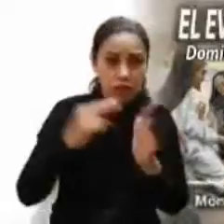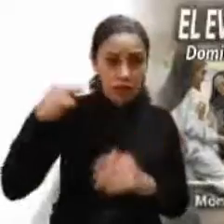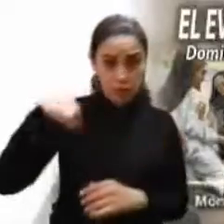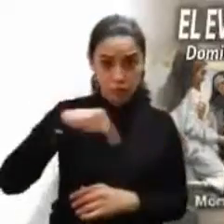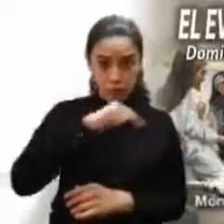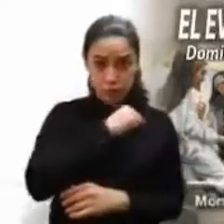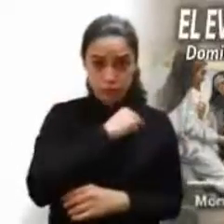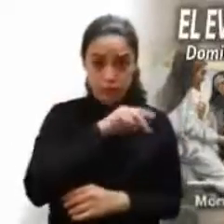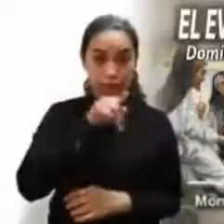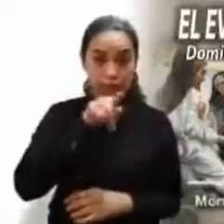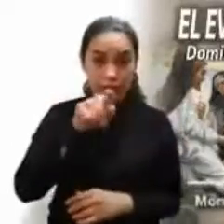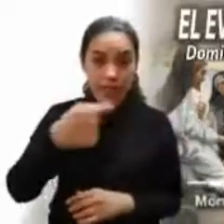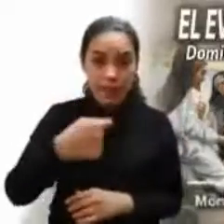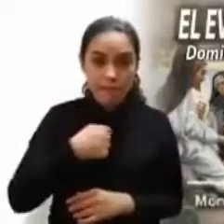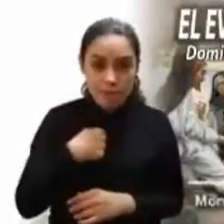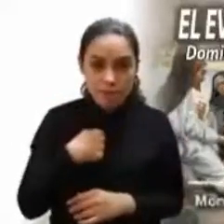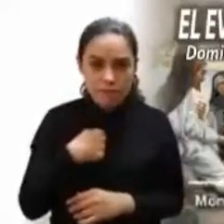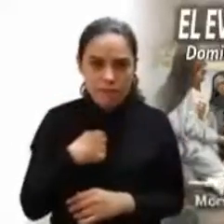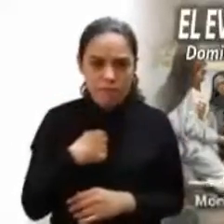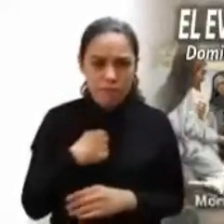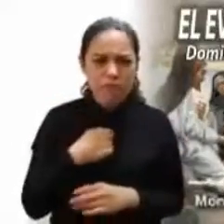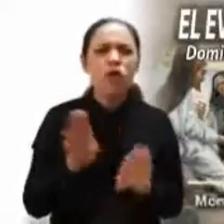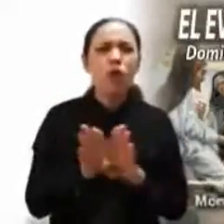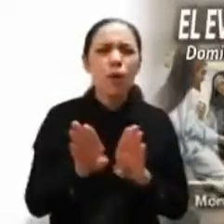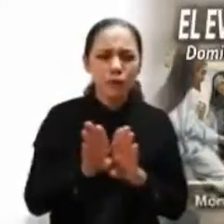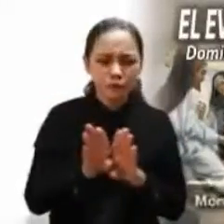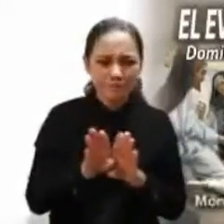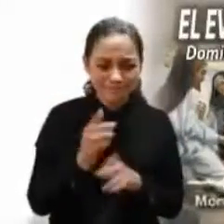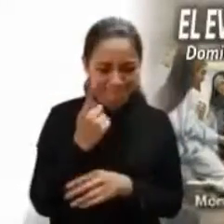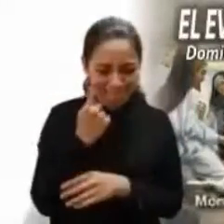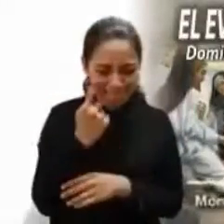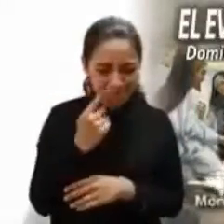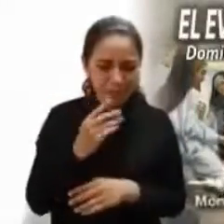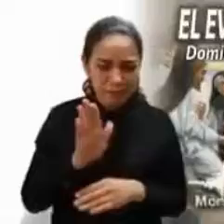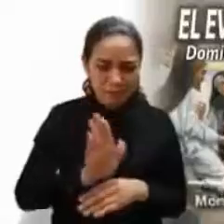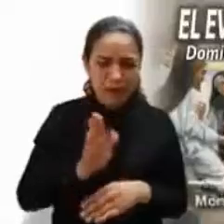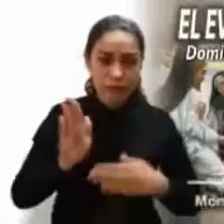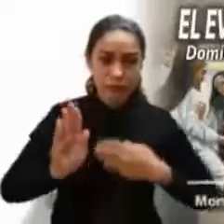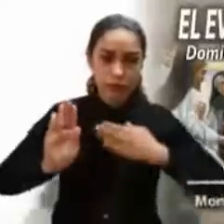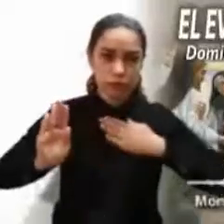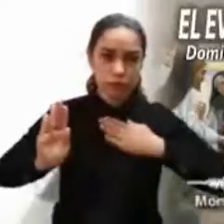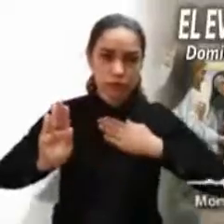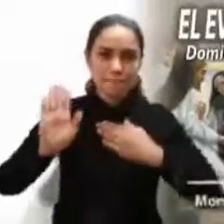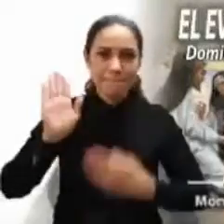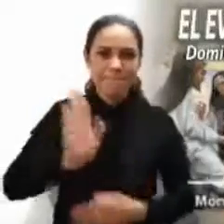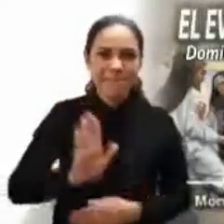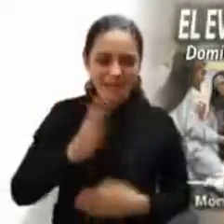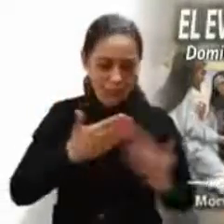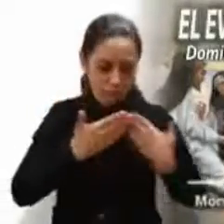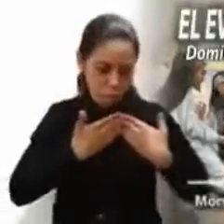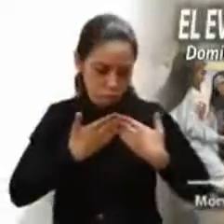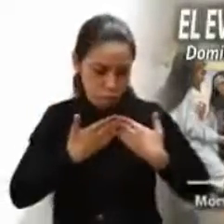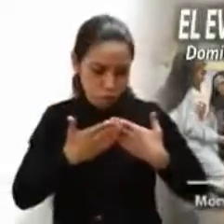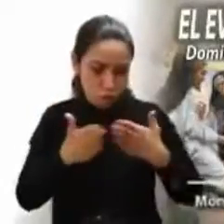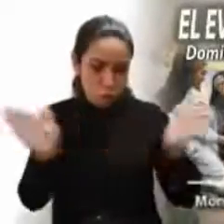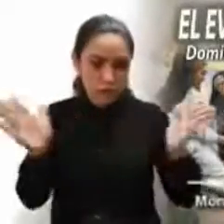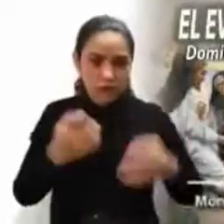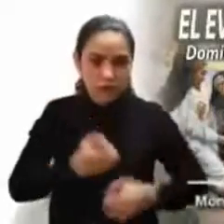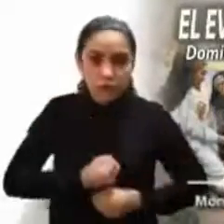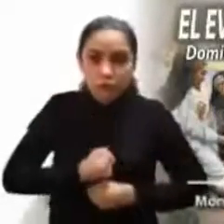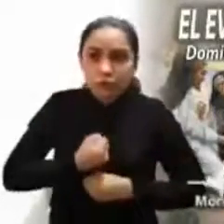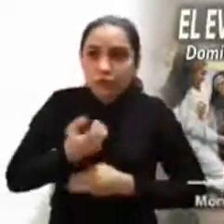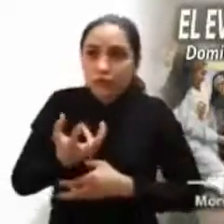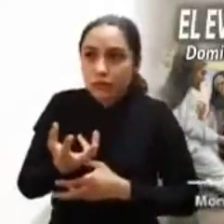Compromete y nos deja al descubierto. Pedro no se equivoca en su profesión de fe. Pedro se